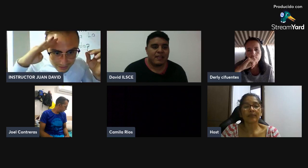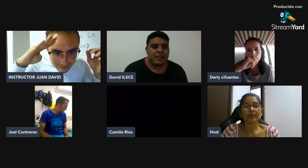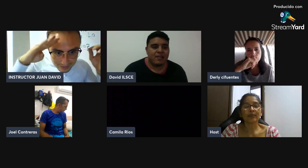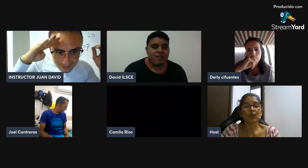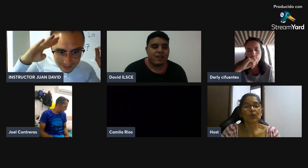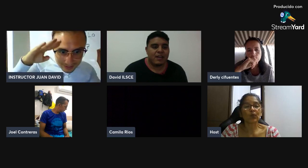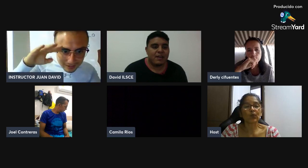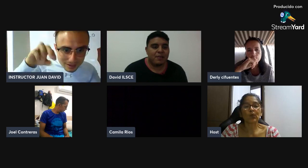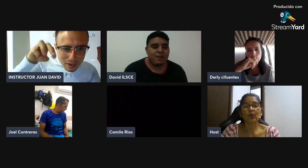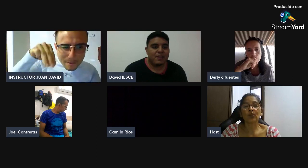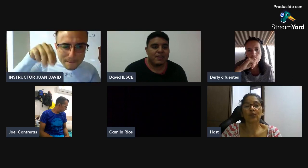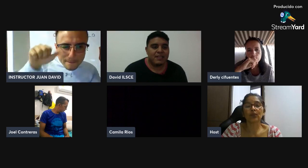hola juan